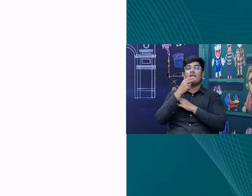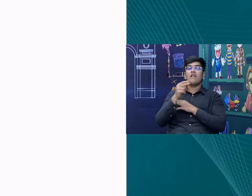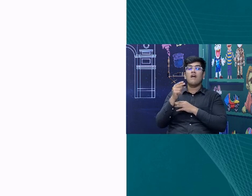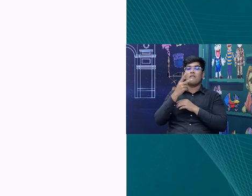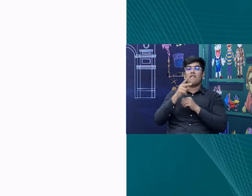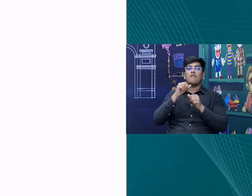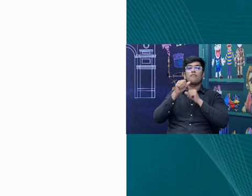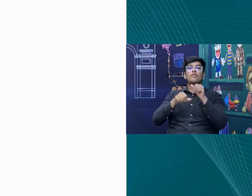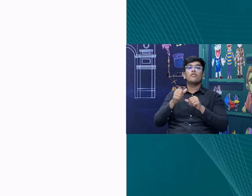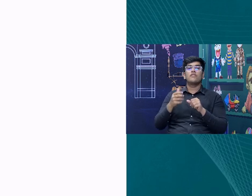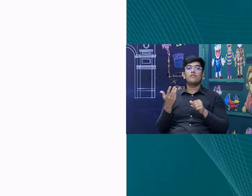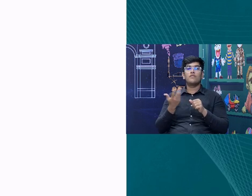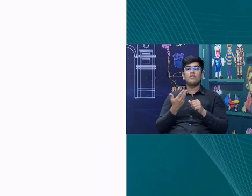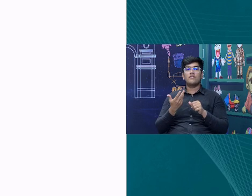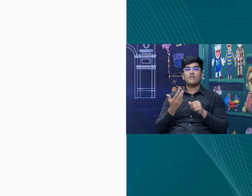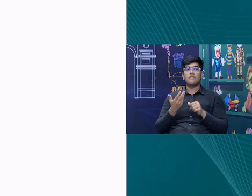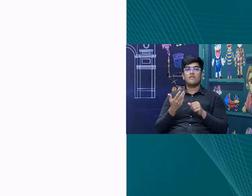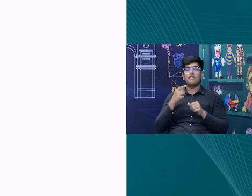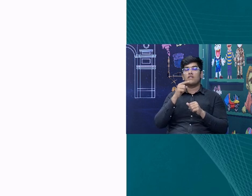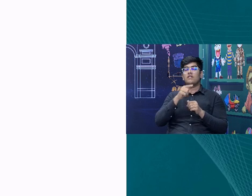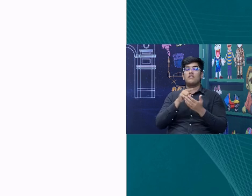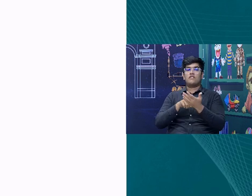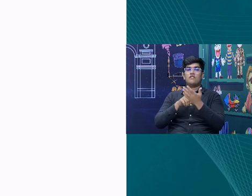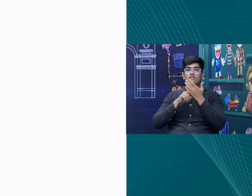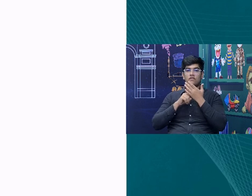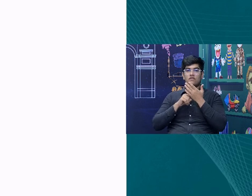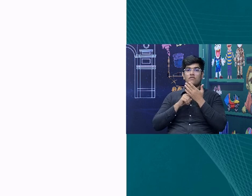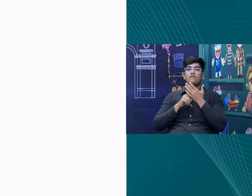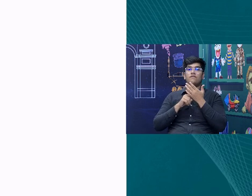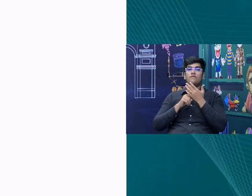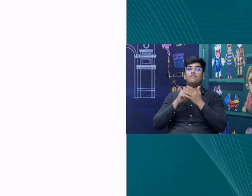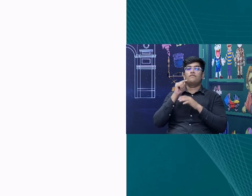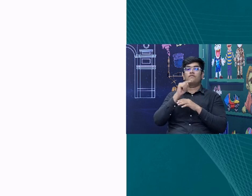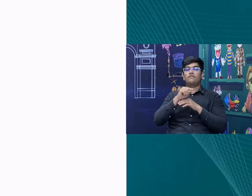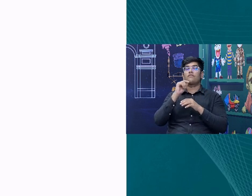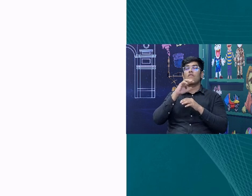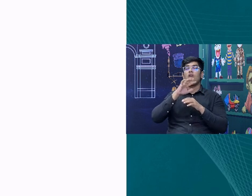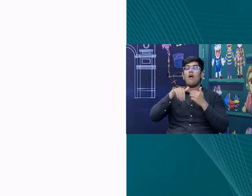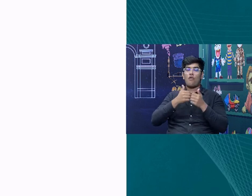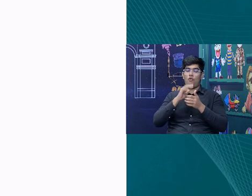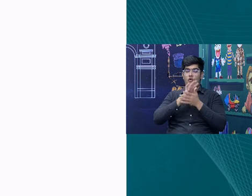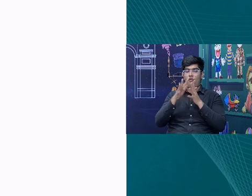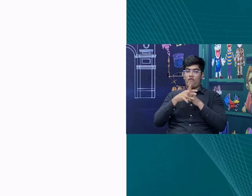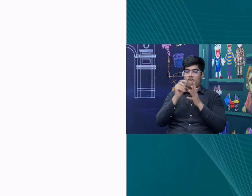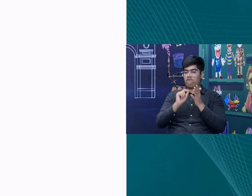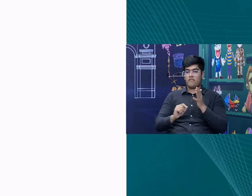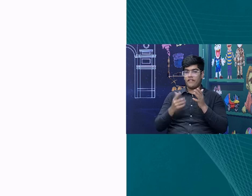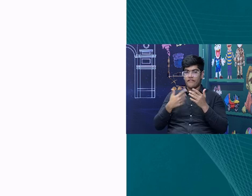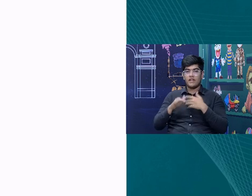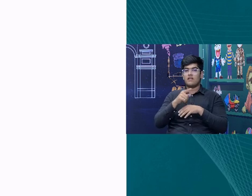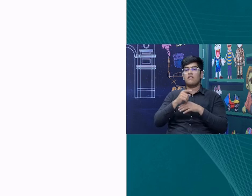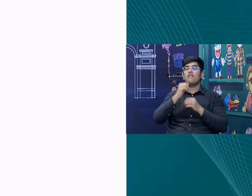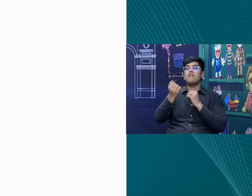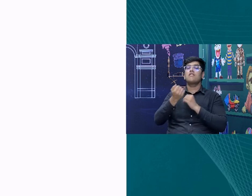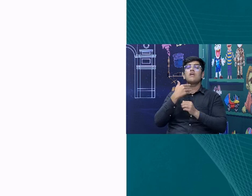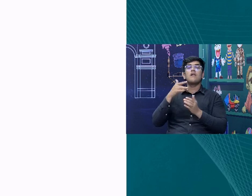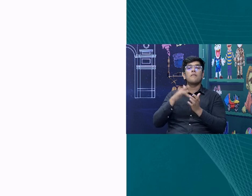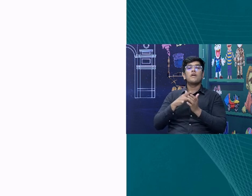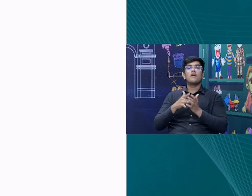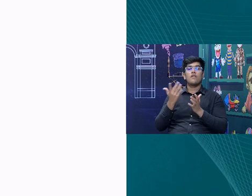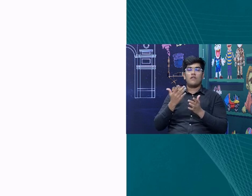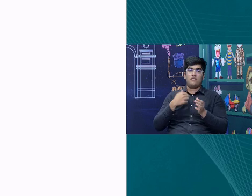संशोदित ग्रहकार है वो आपने करके कहां भेजना है मतलब उसके बारे में विस्तार से आप जानकारी देंगे और उसे कहां